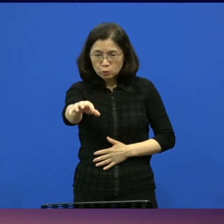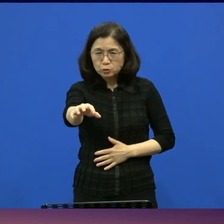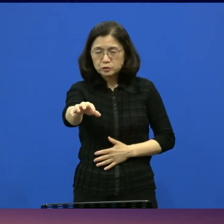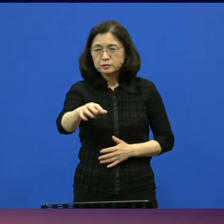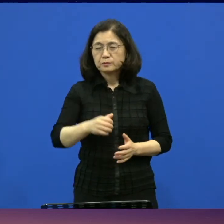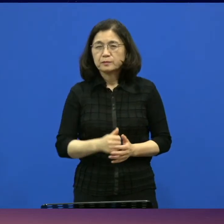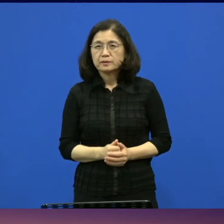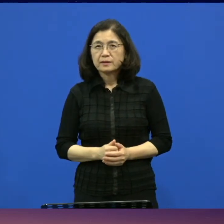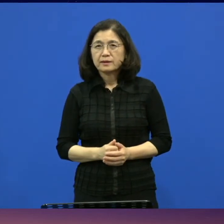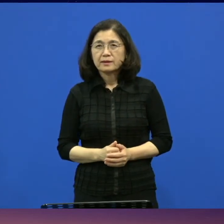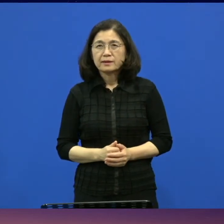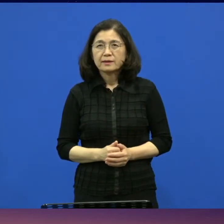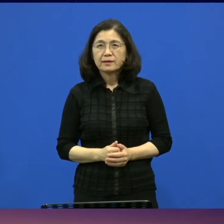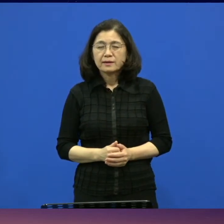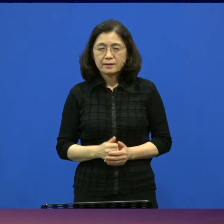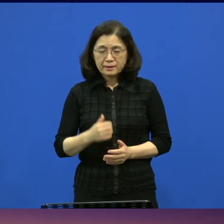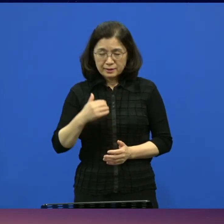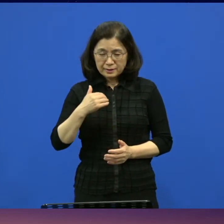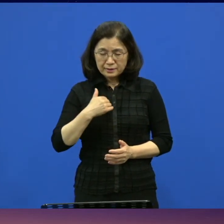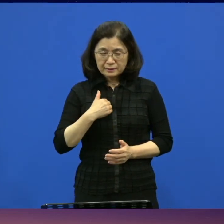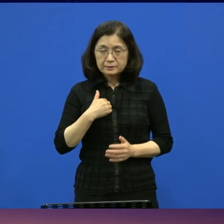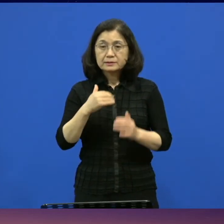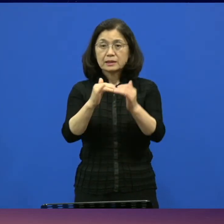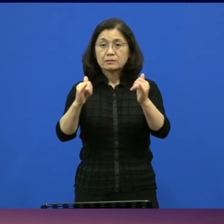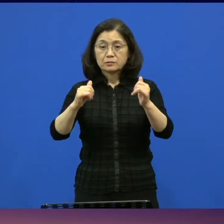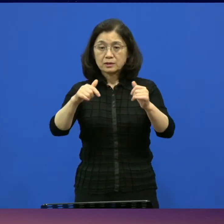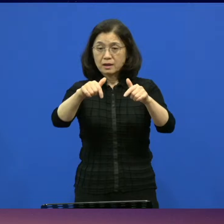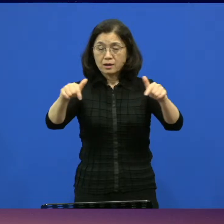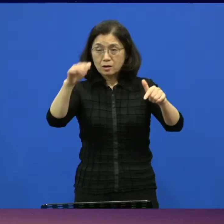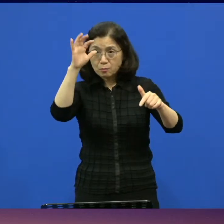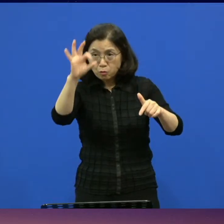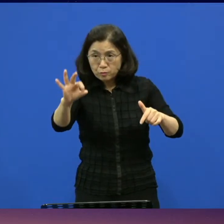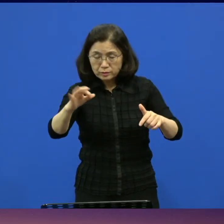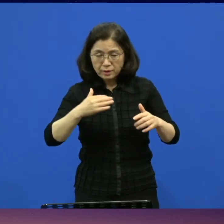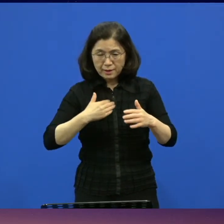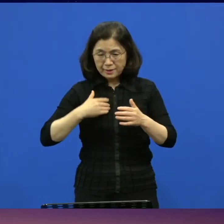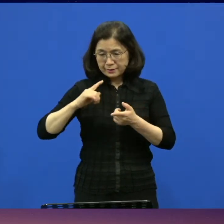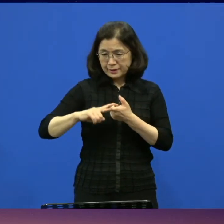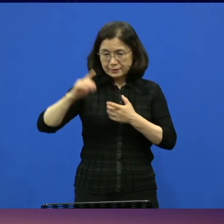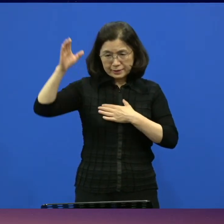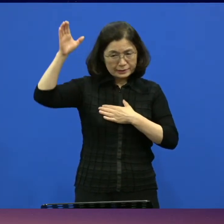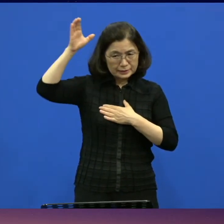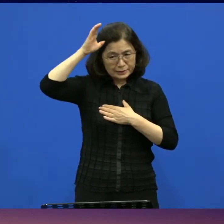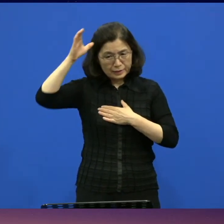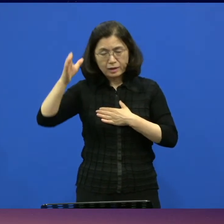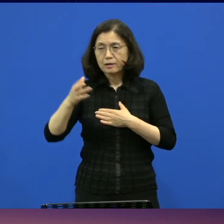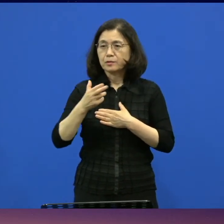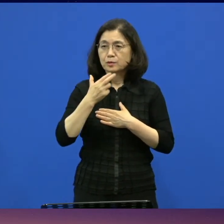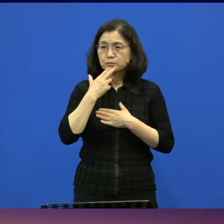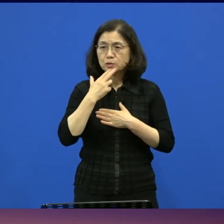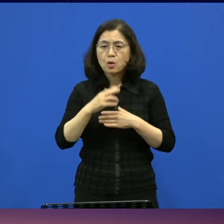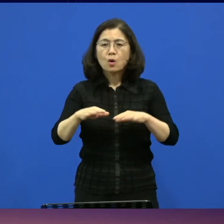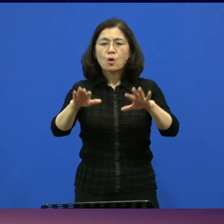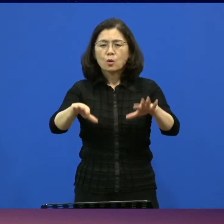나에 대한 기대감을 갖고 있지 않아요, 사람들이. 그러니까 오늘 인조이하고 오늘 있는 대로